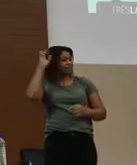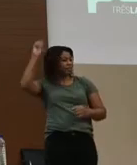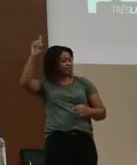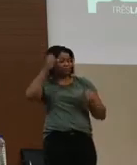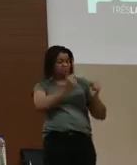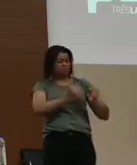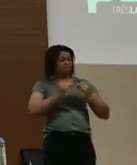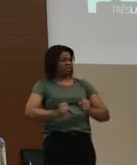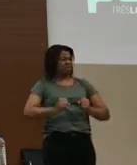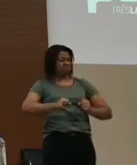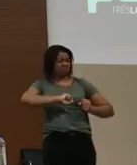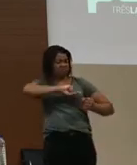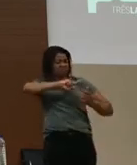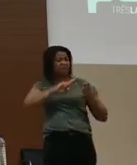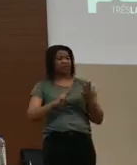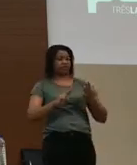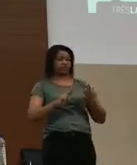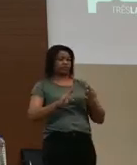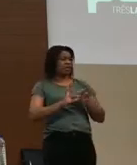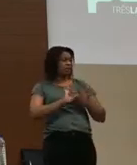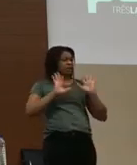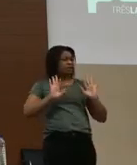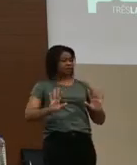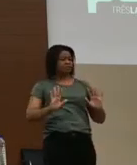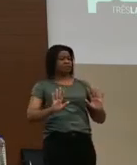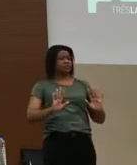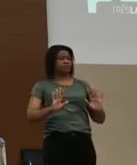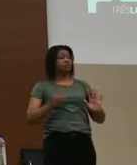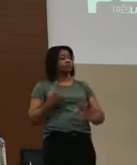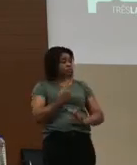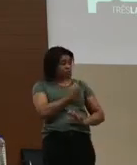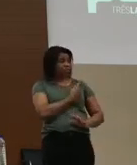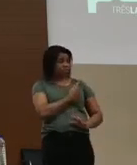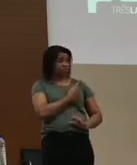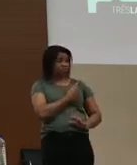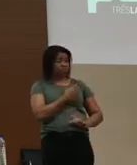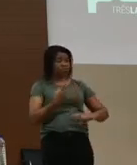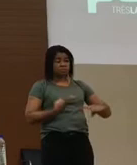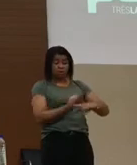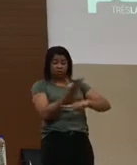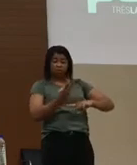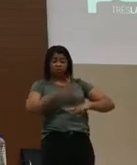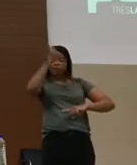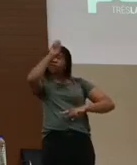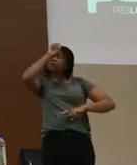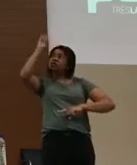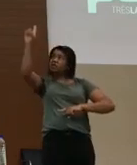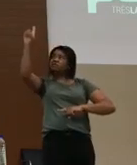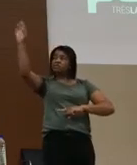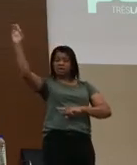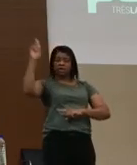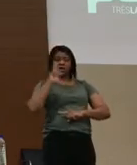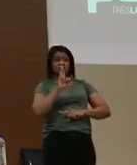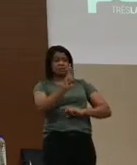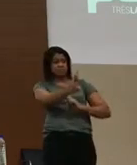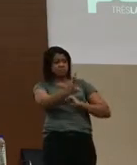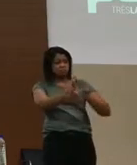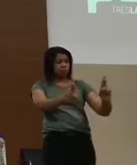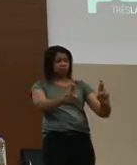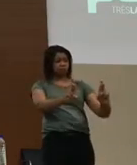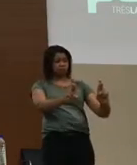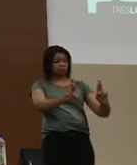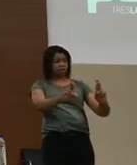coisas, nós sabemos a quem estamos buscando. Nós não estamos orando para um Deus que não pode responder, que não pode falar, que é